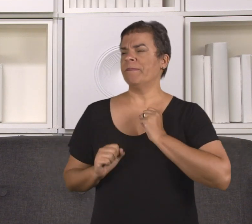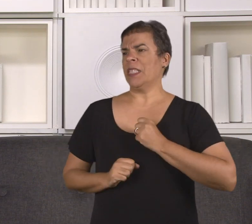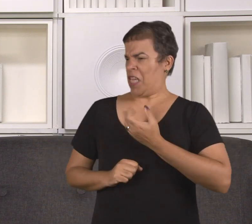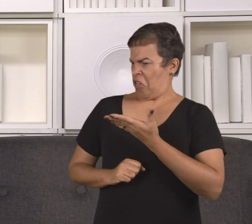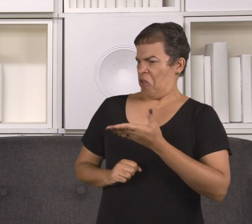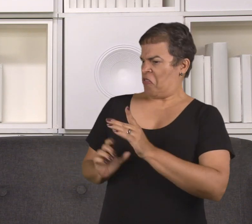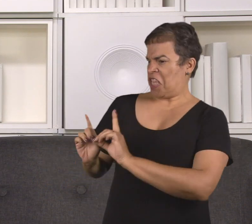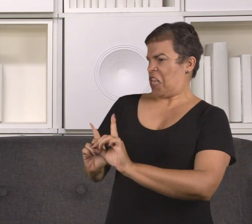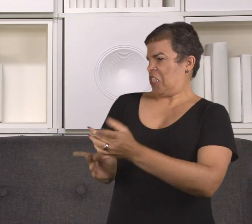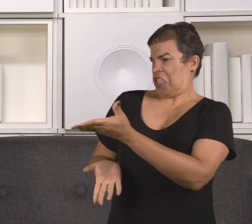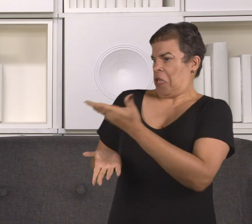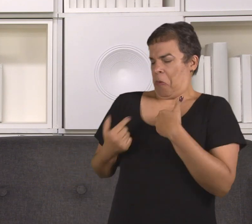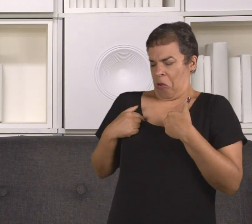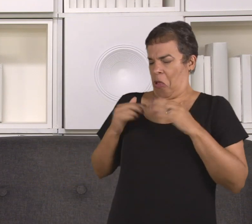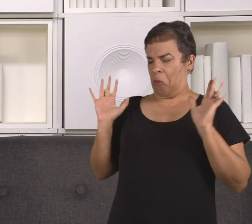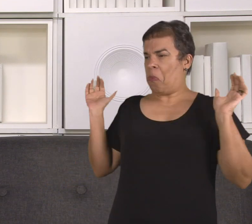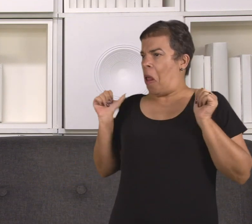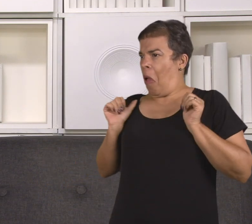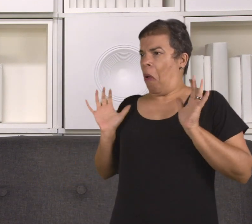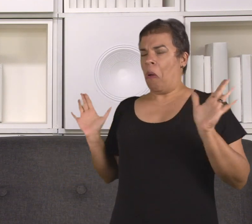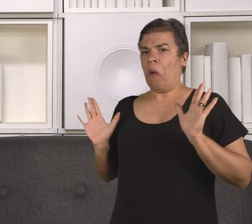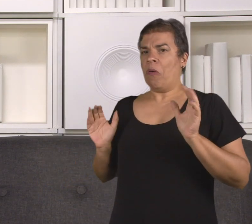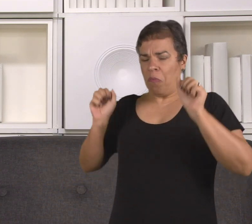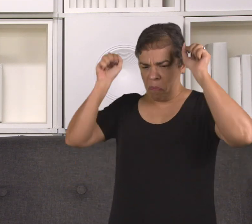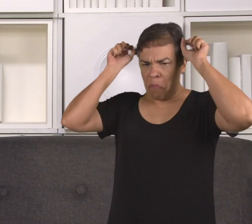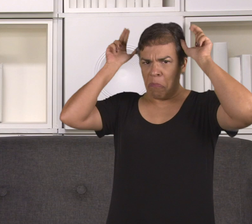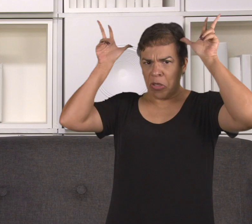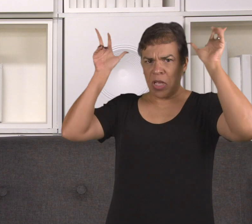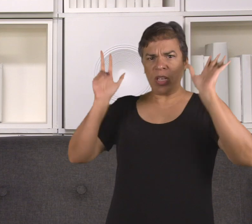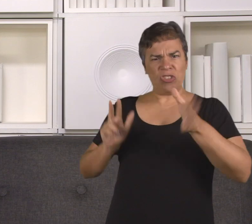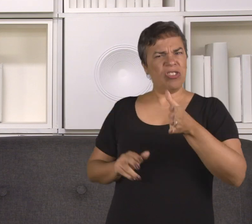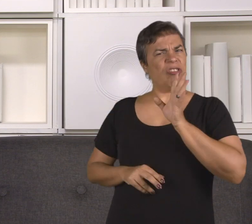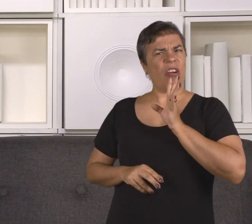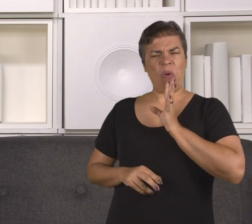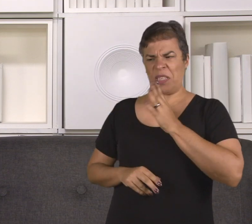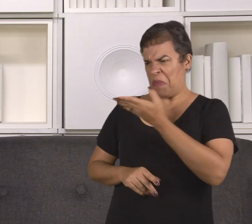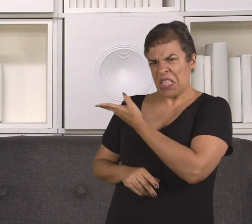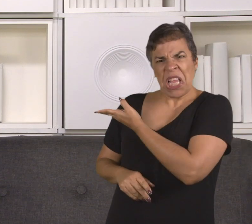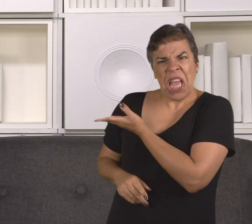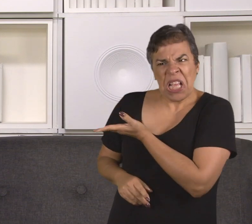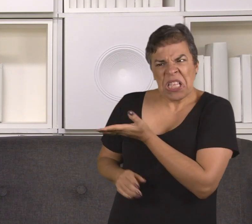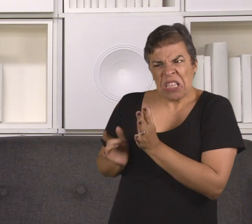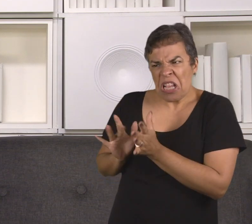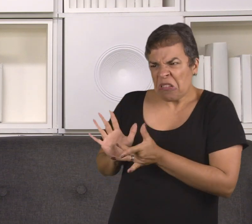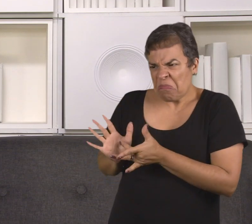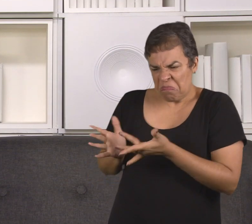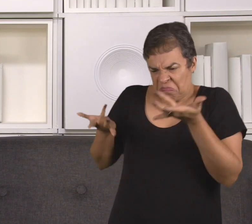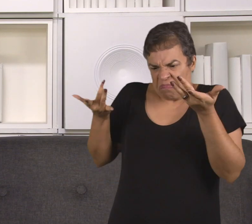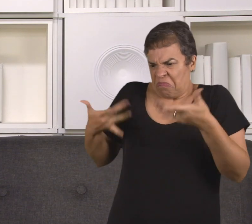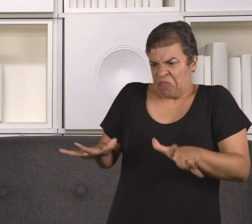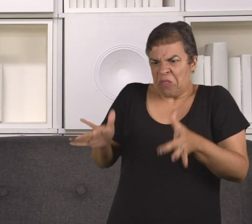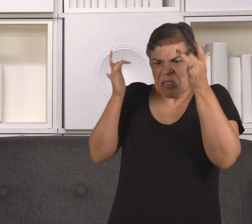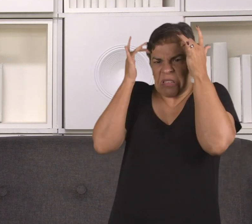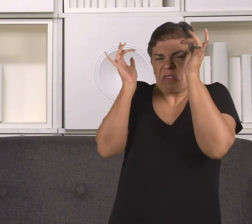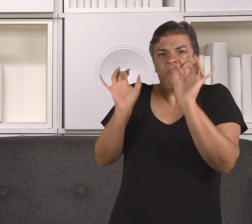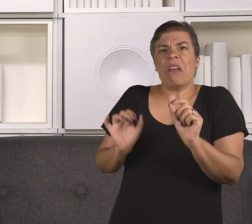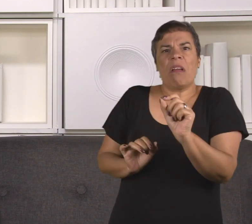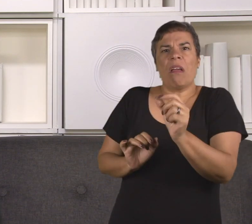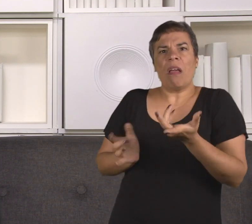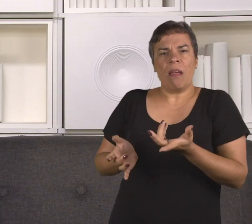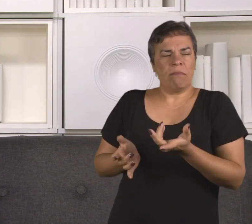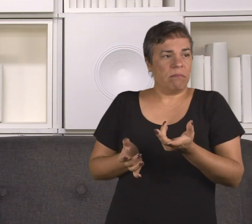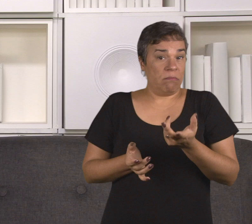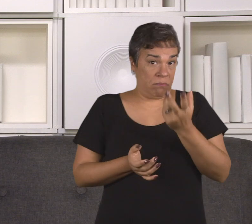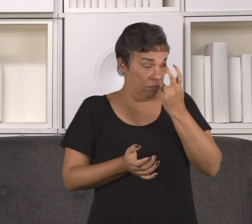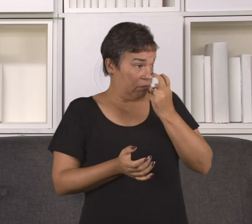dele é você. Moisés nós conhecemos, agora esse cara a gente não sabe nem de onde vem, não sabemos nem quem ele é. E aí o cego